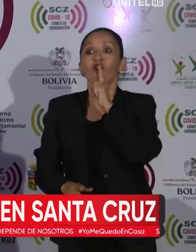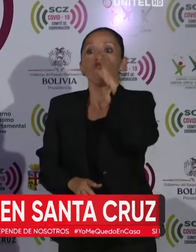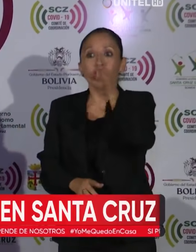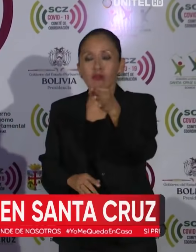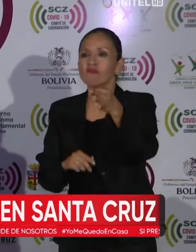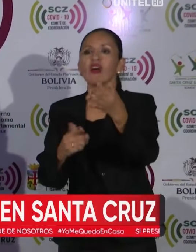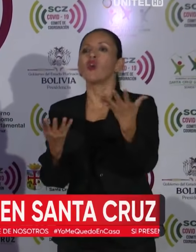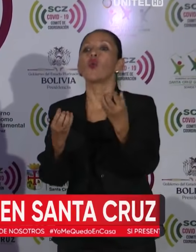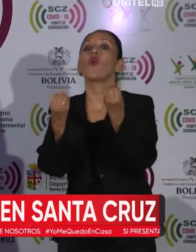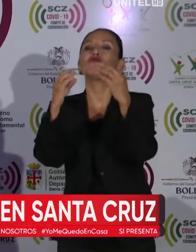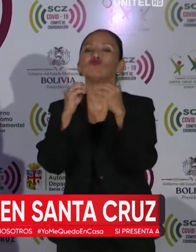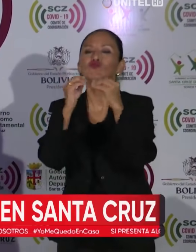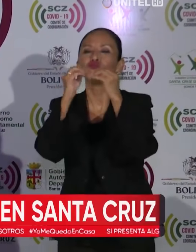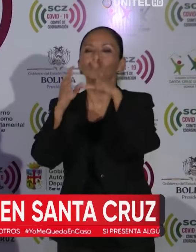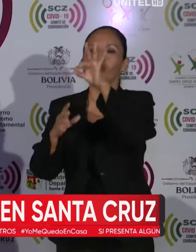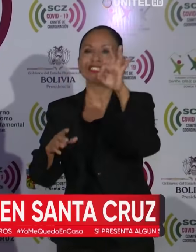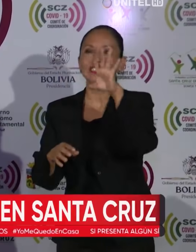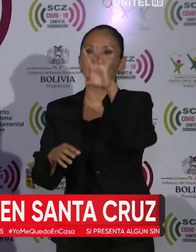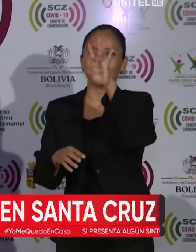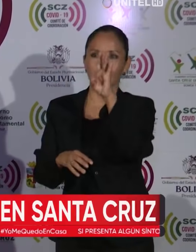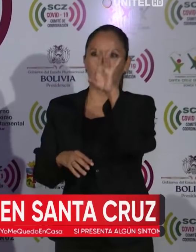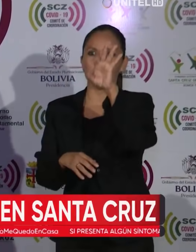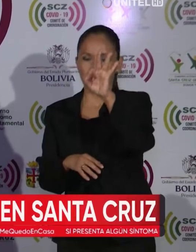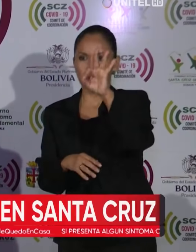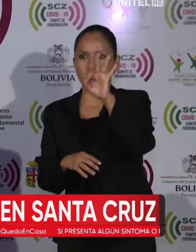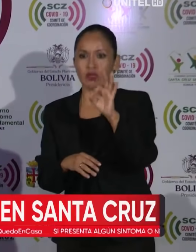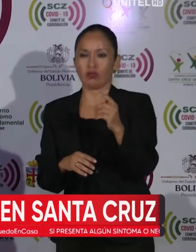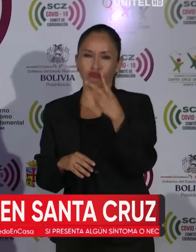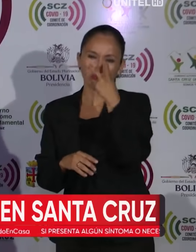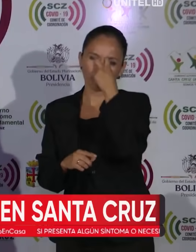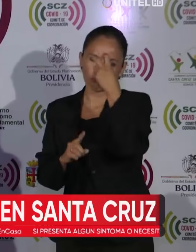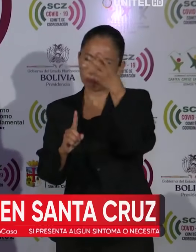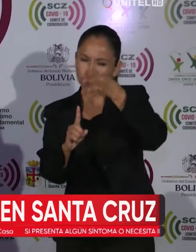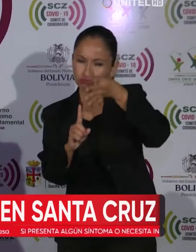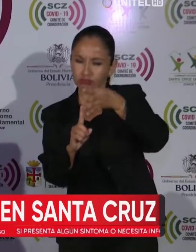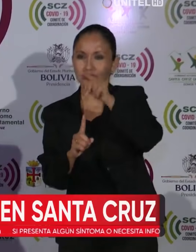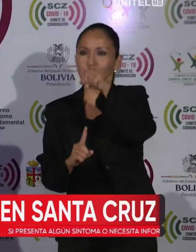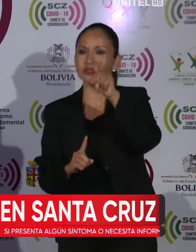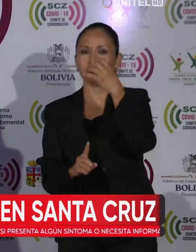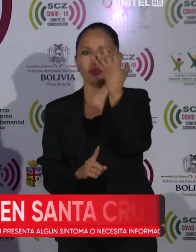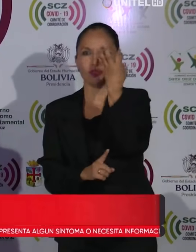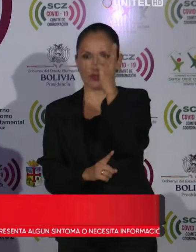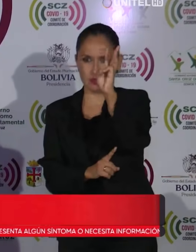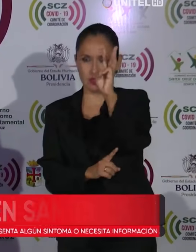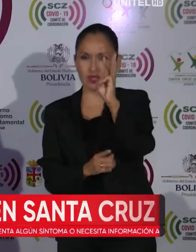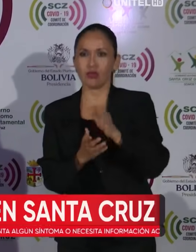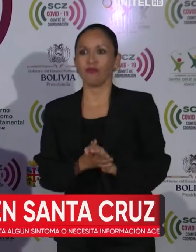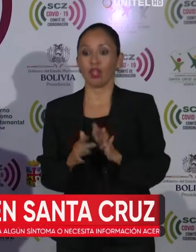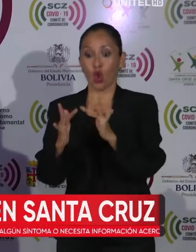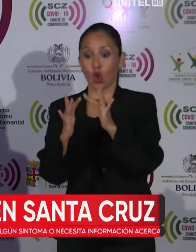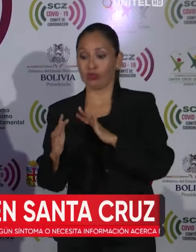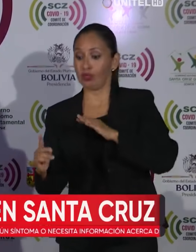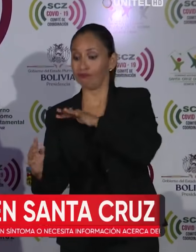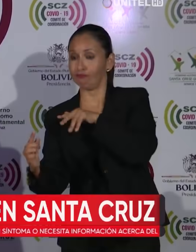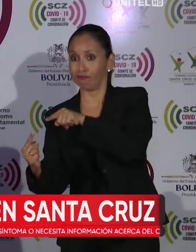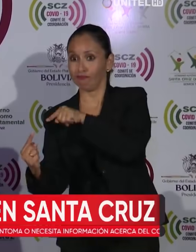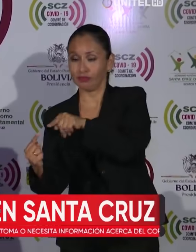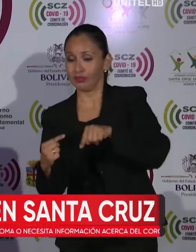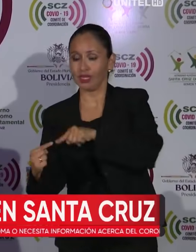Confirmados quedan en total 979, sospechosos 116, contactos